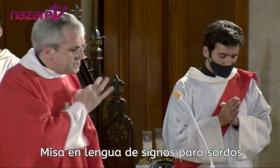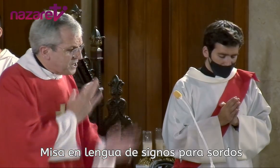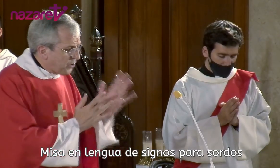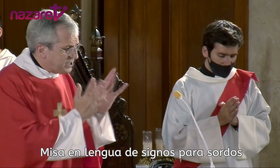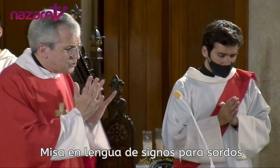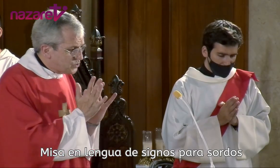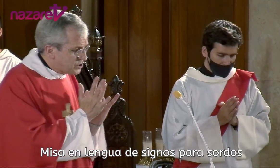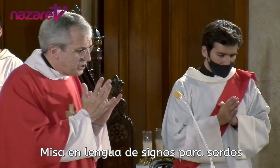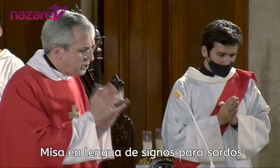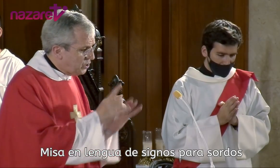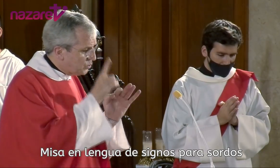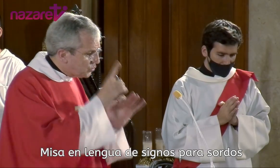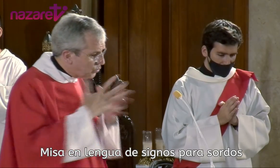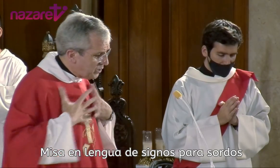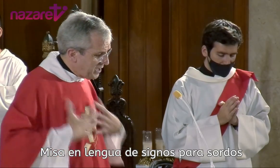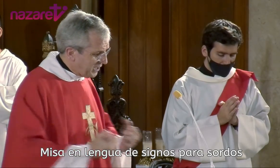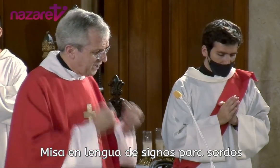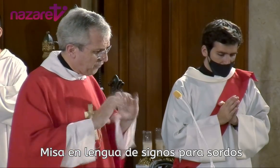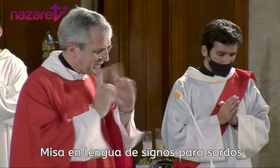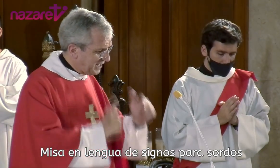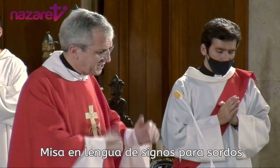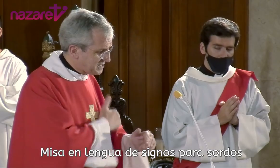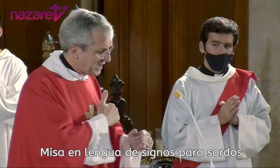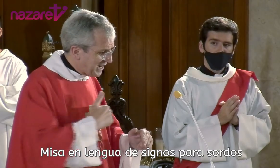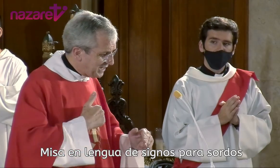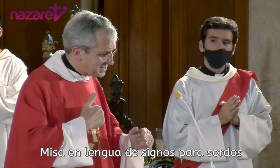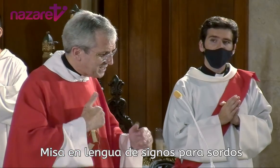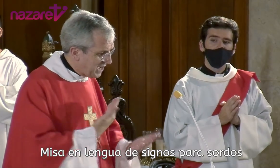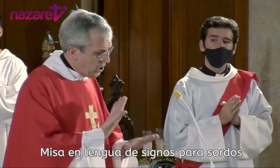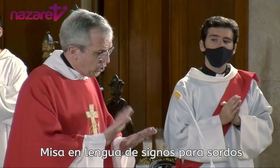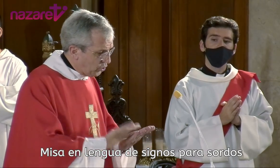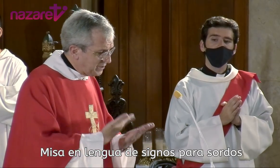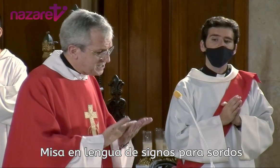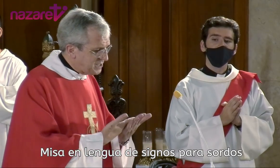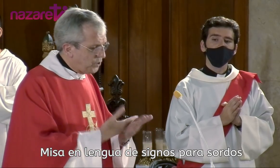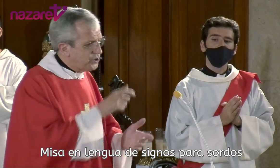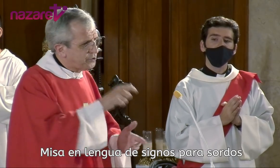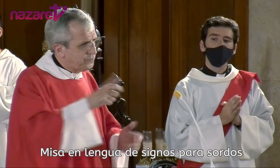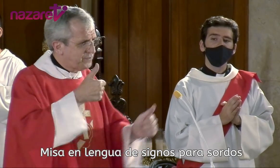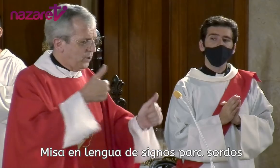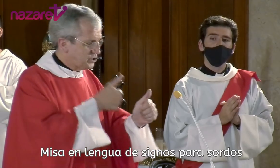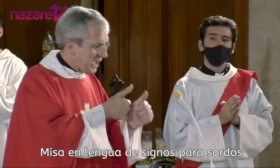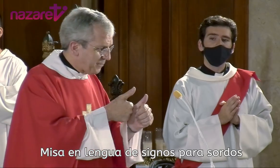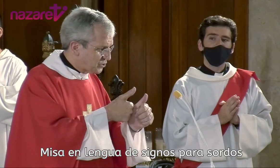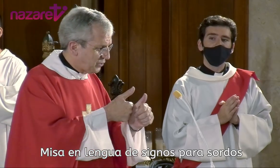Señor Jesús, tú que fortaleces a la Iglesia con el testimonio de los apóstoles,